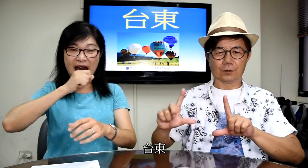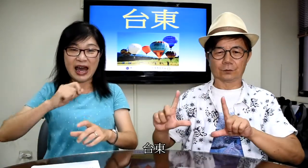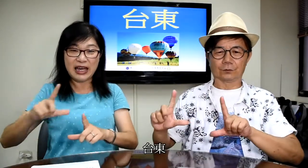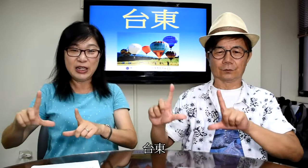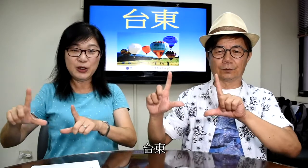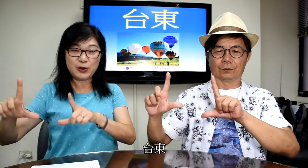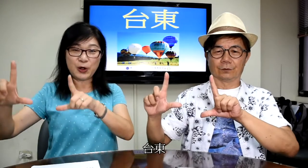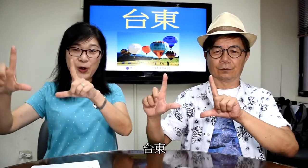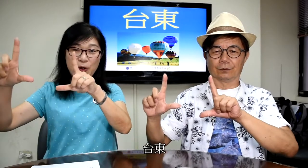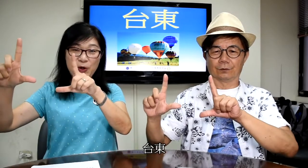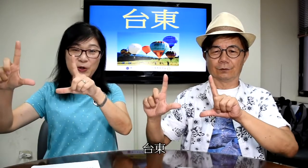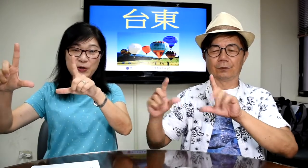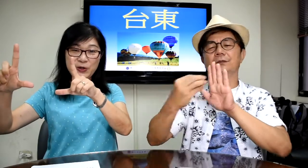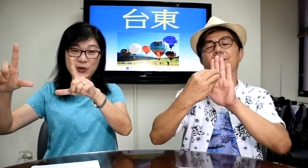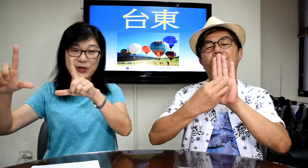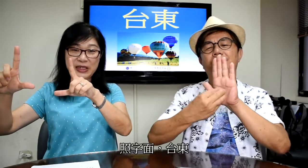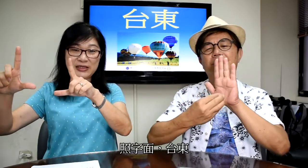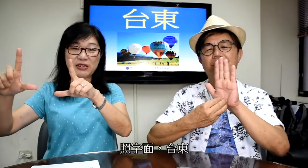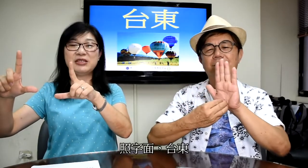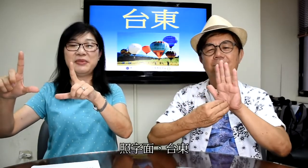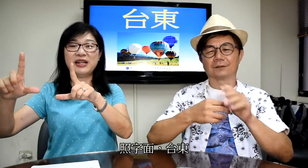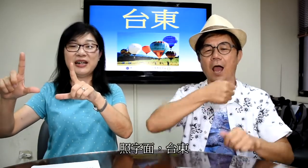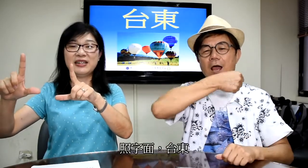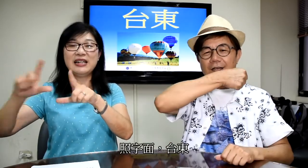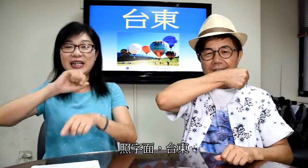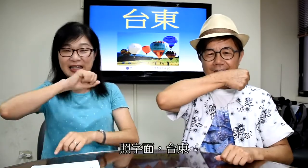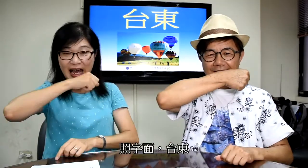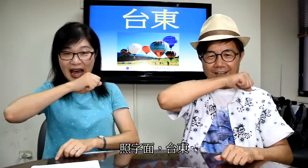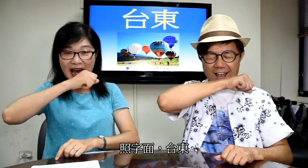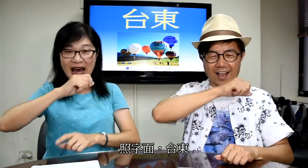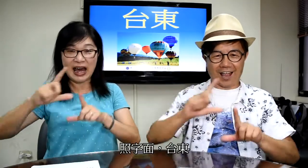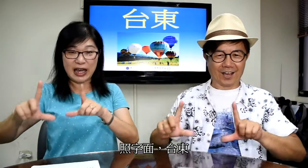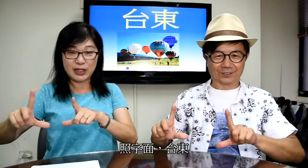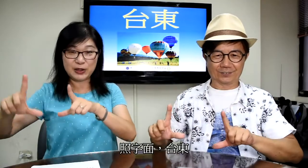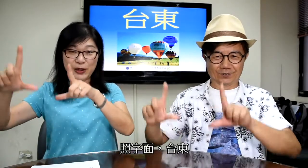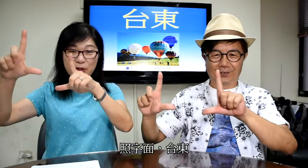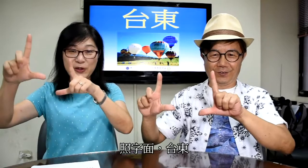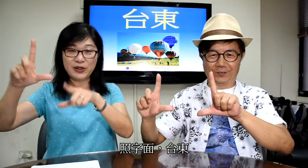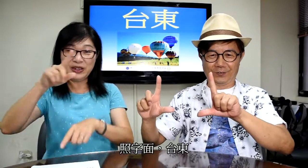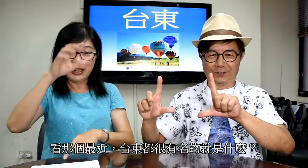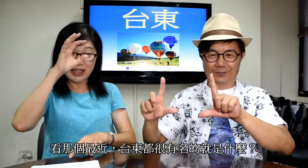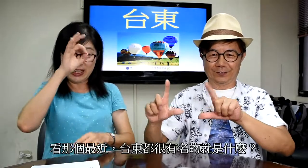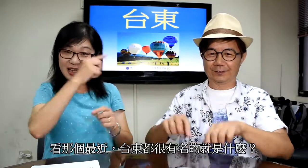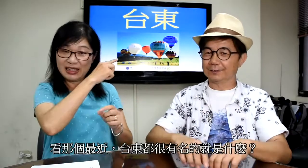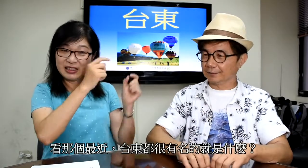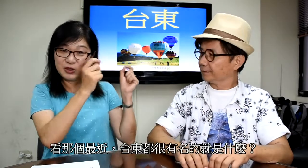台东，照字面哦，台东，看那个最